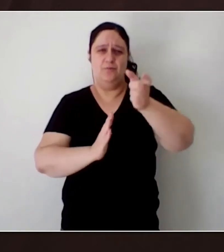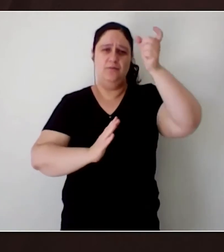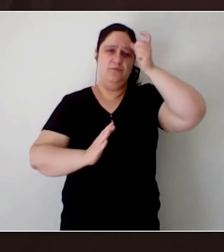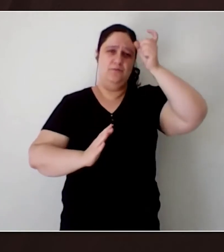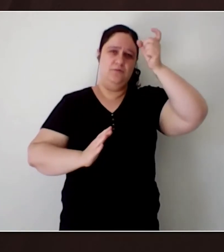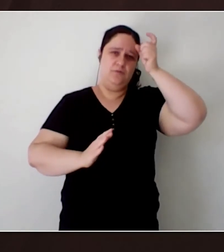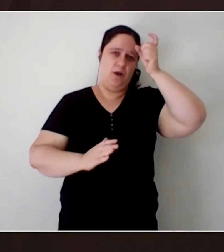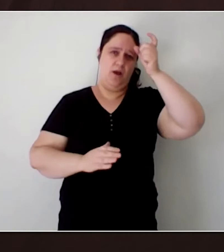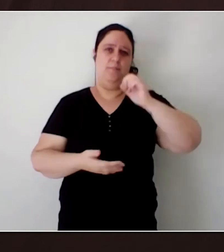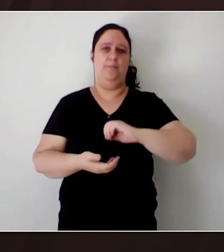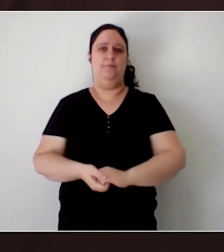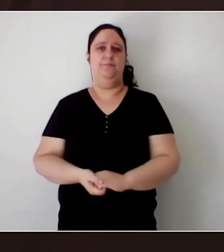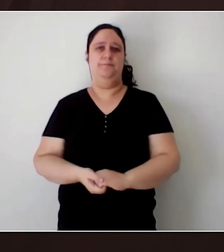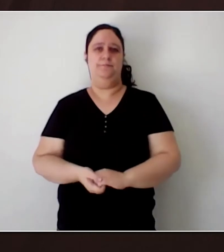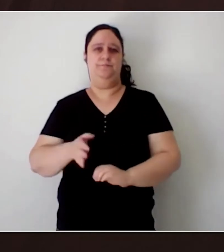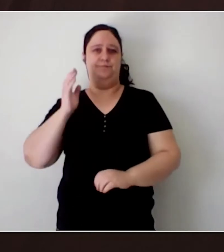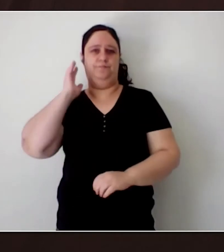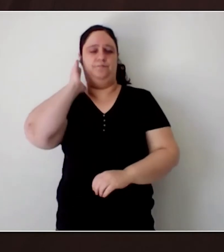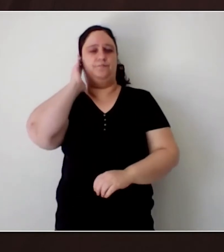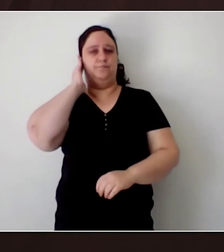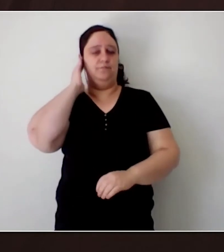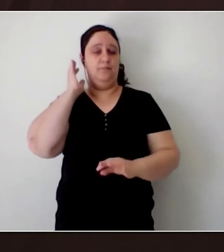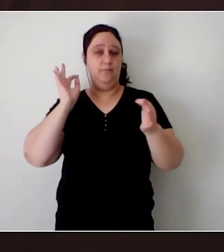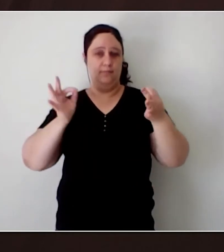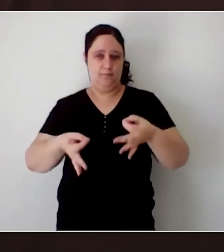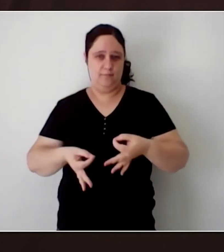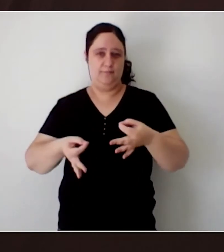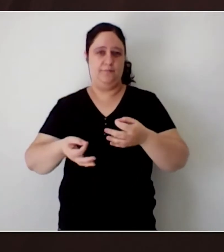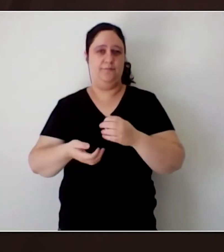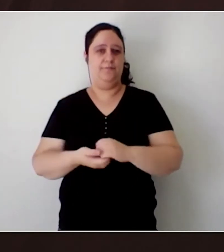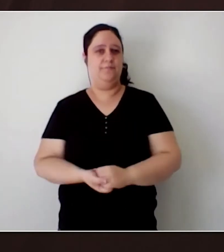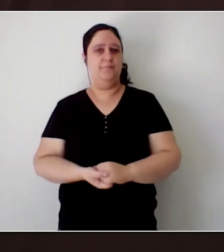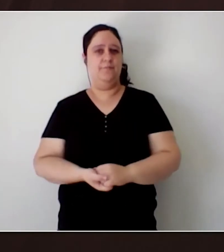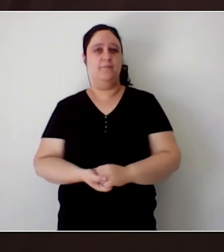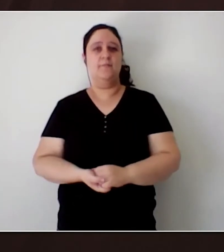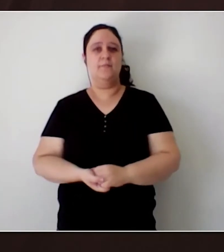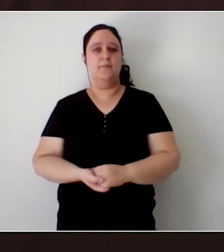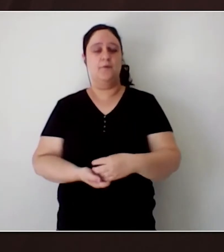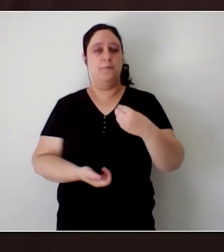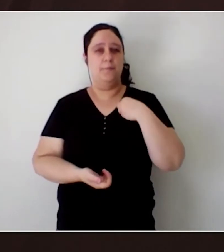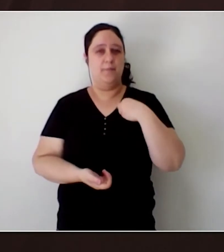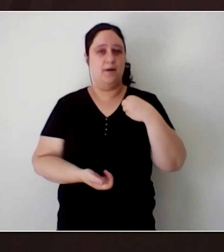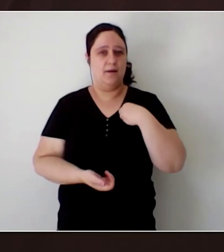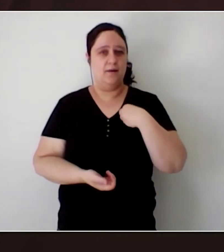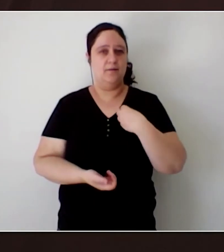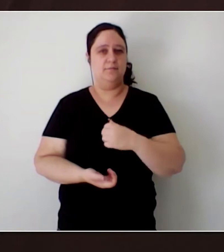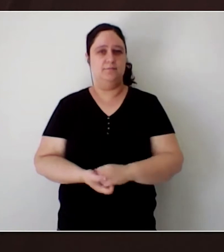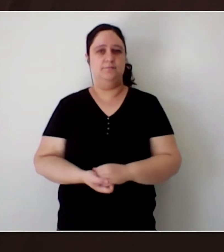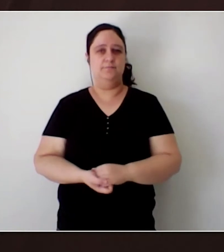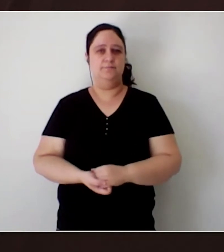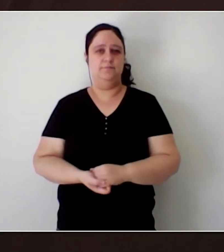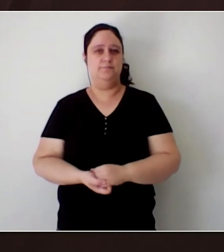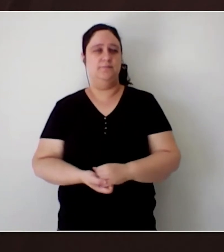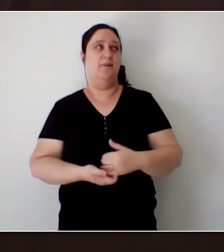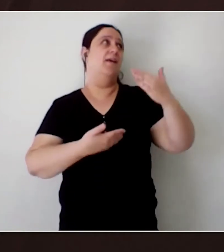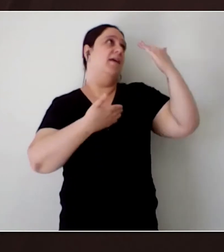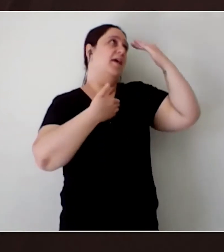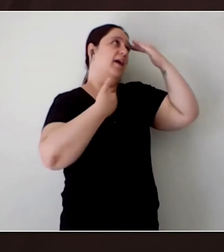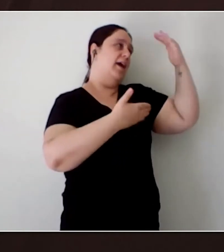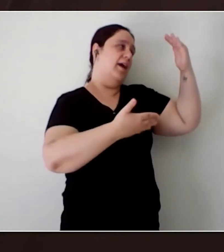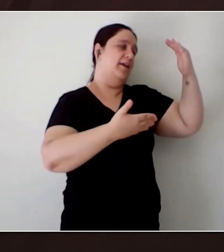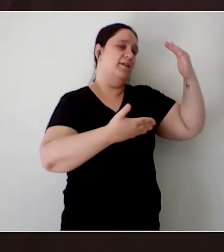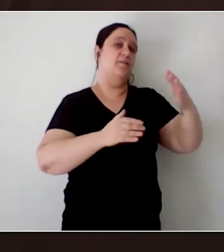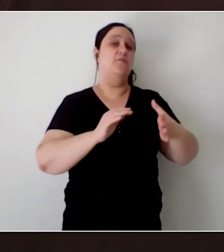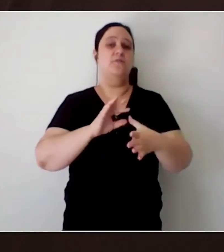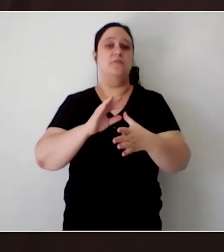carne. É ou não é? O pecado. Graças a Deus, irmão, Jesus veio em carne.